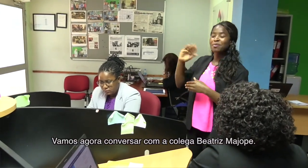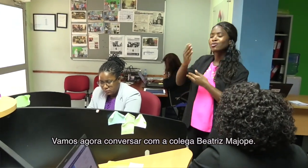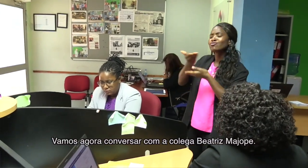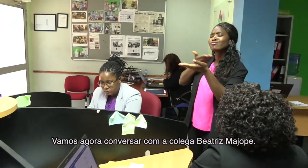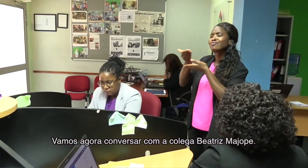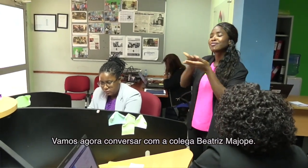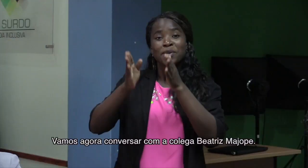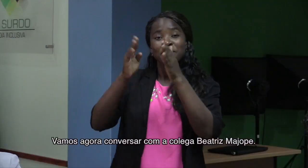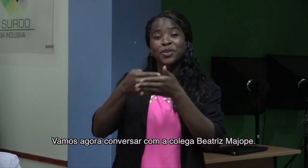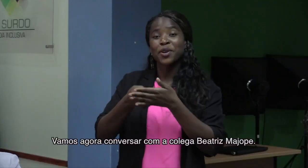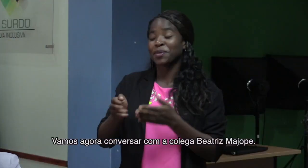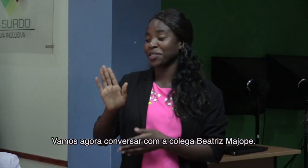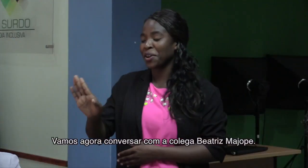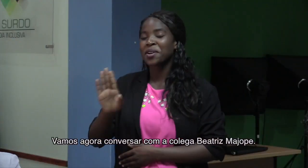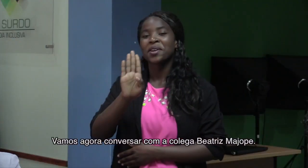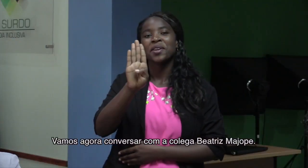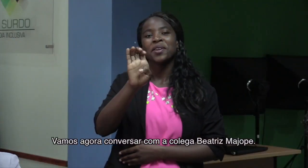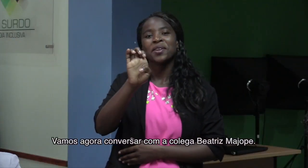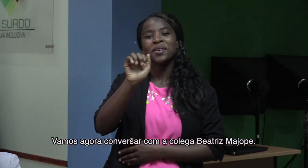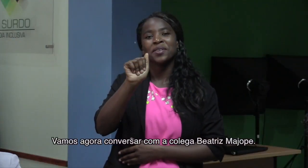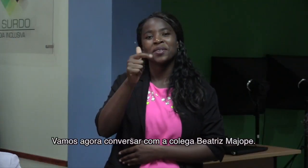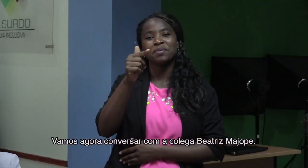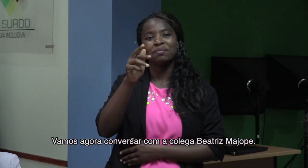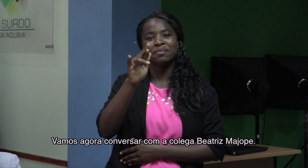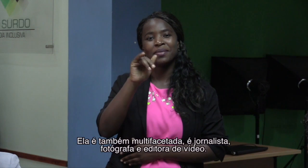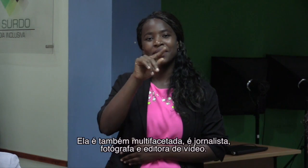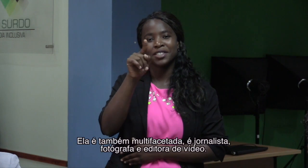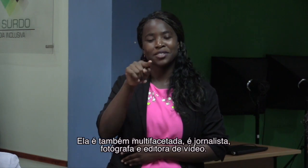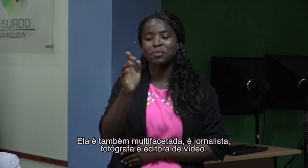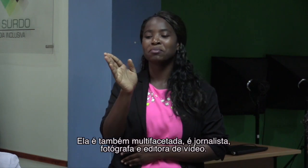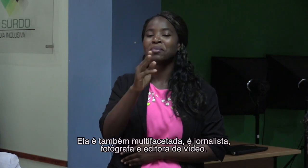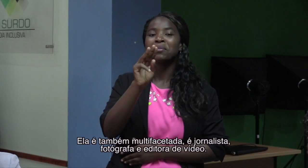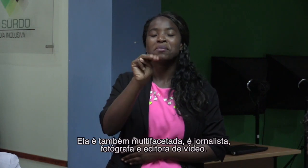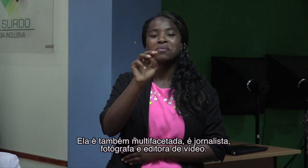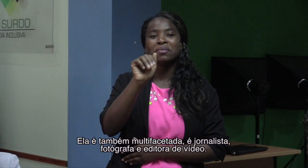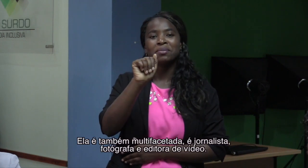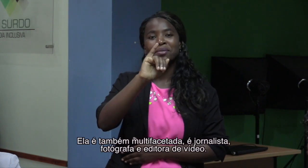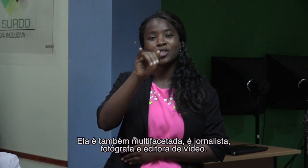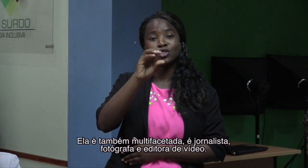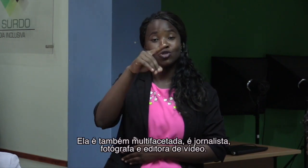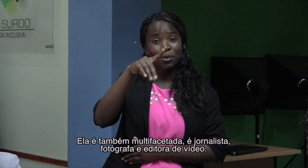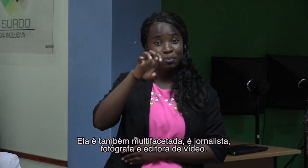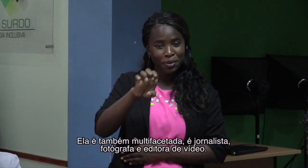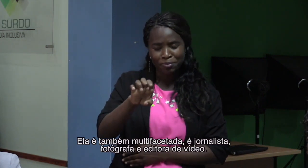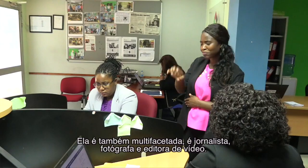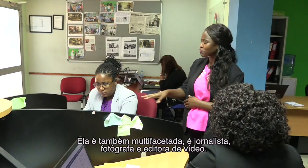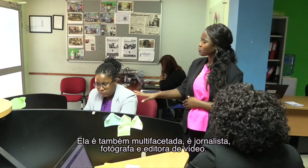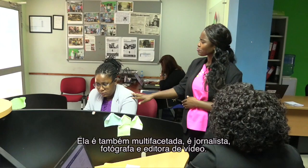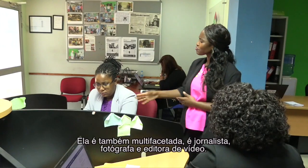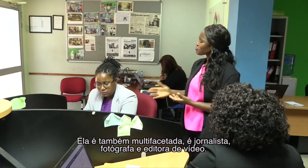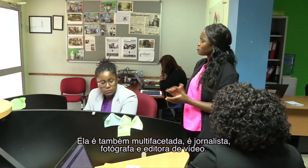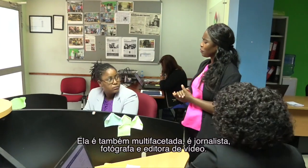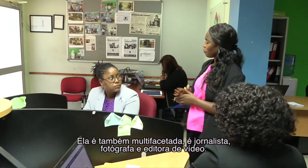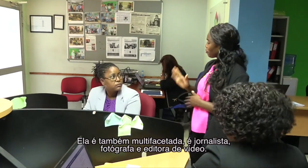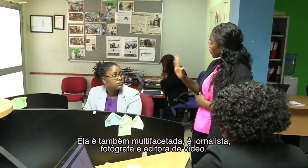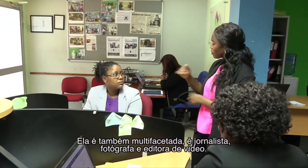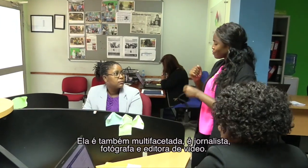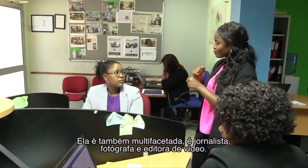conversar com a colega Beatriz Majop. Ela é também multifacetada. É jornalista, fotógrafa e